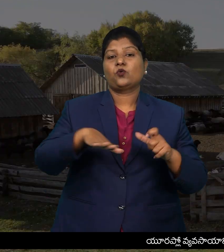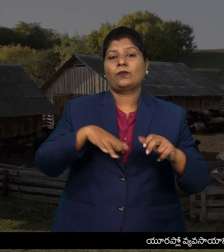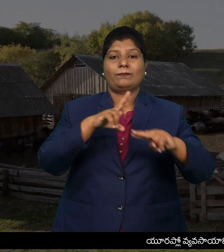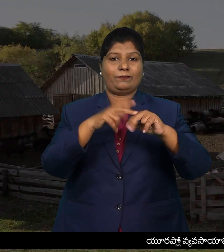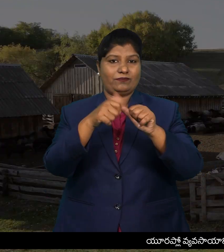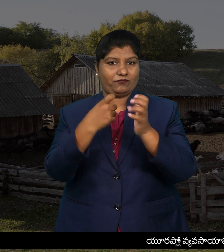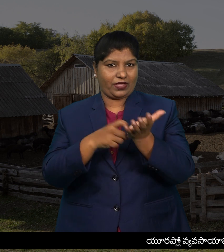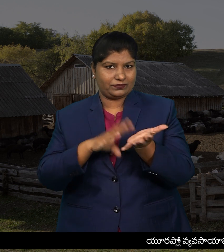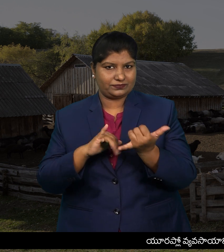యూరప్లో వ్యవసాయ విప్లవం